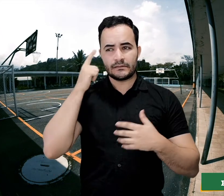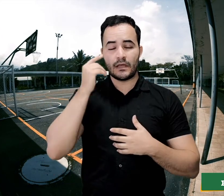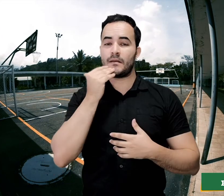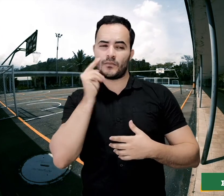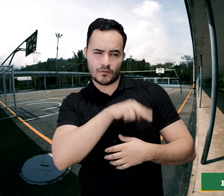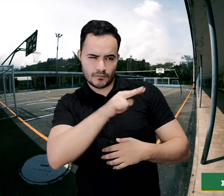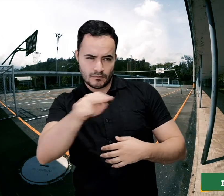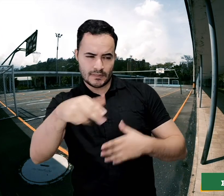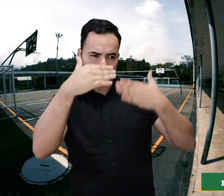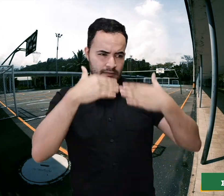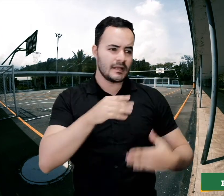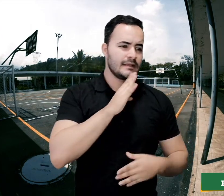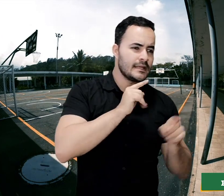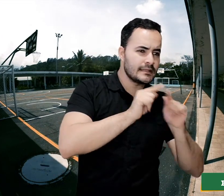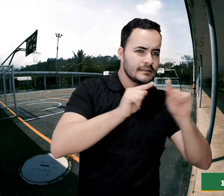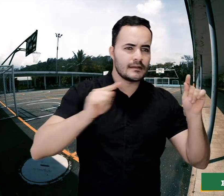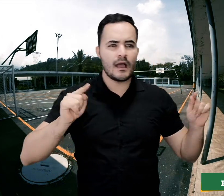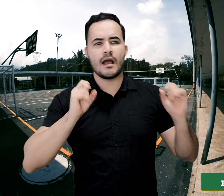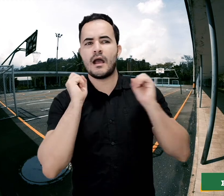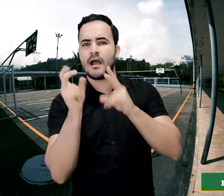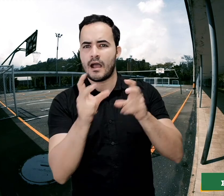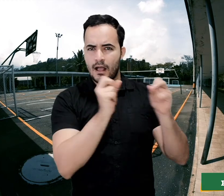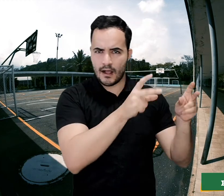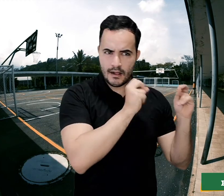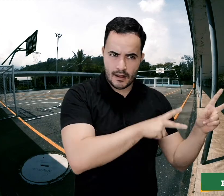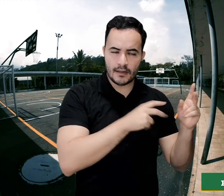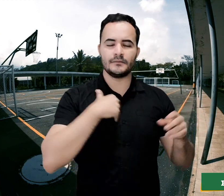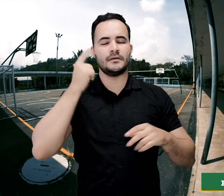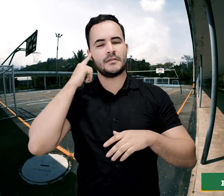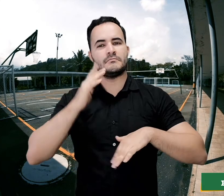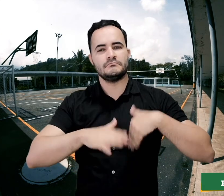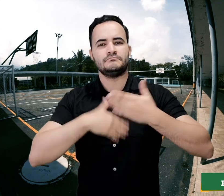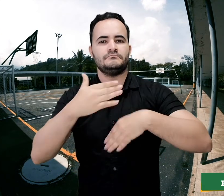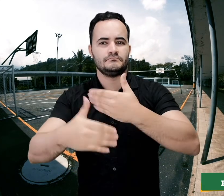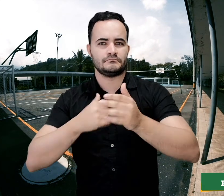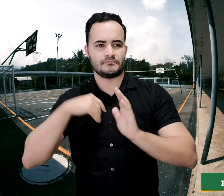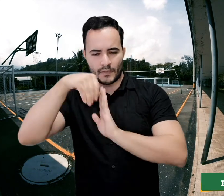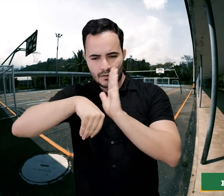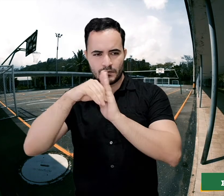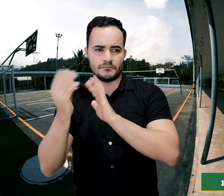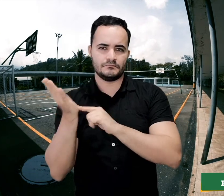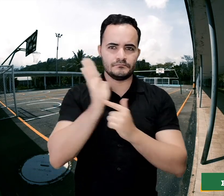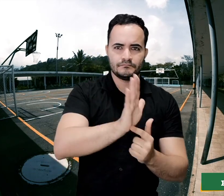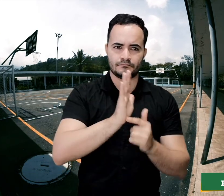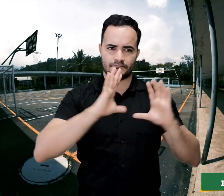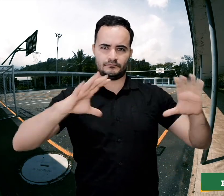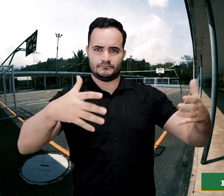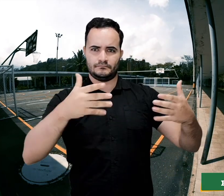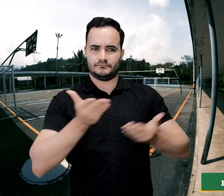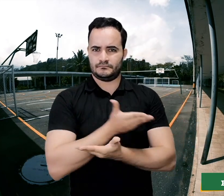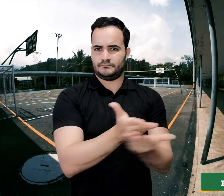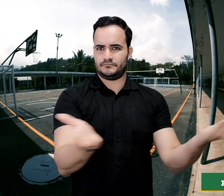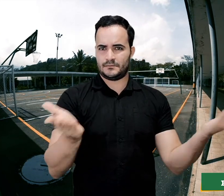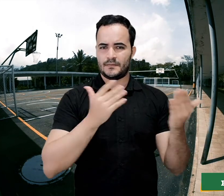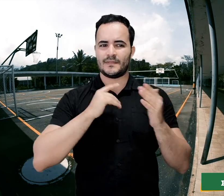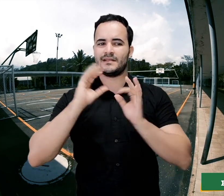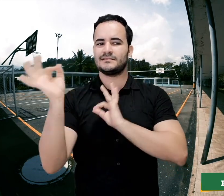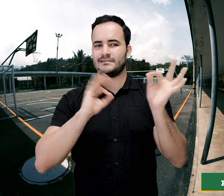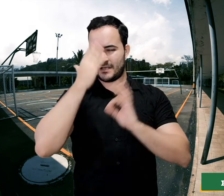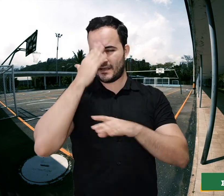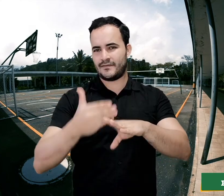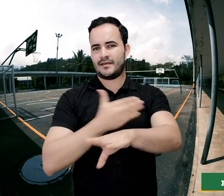cuenta eso para pues al momento de llevar el contenido a los alumnos. Y